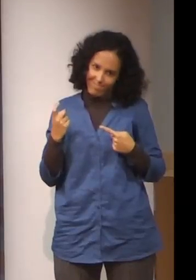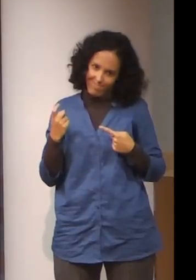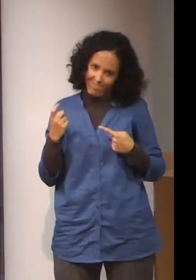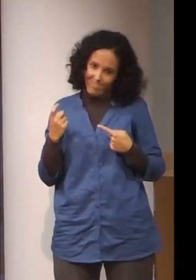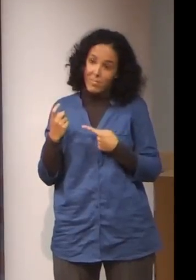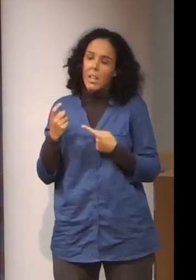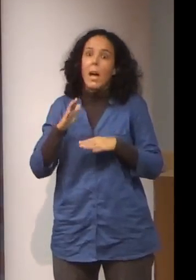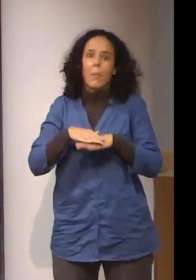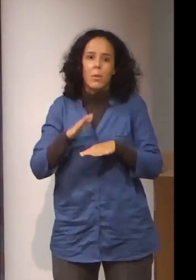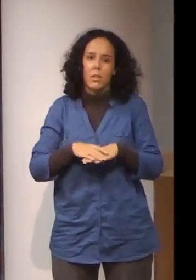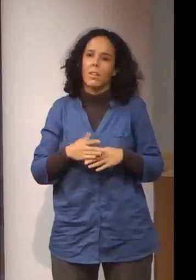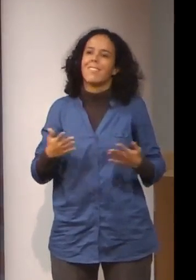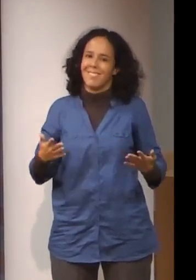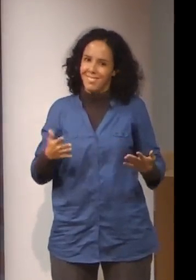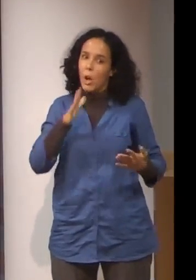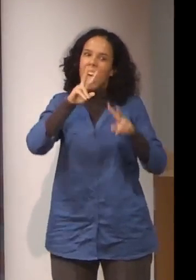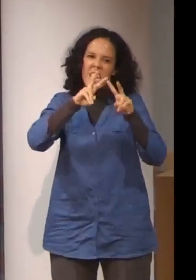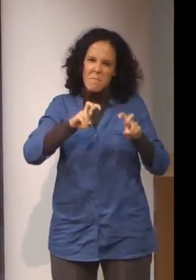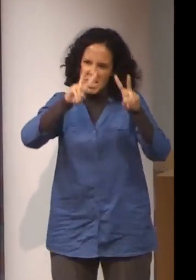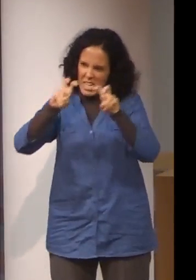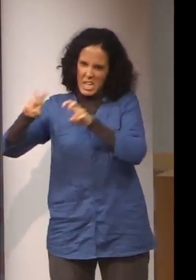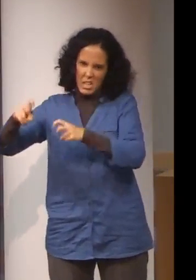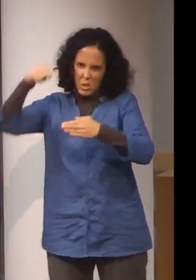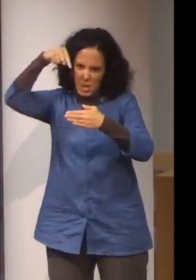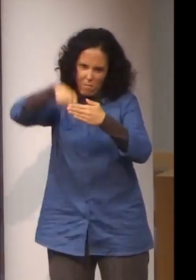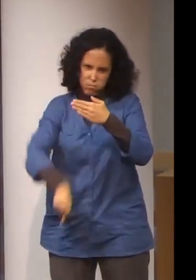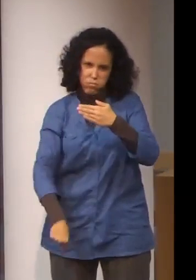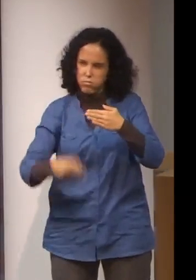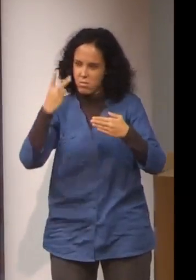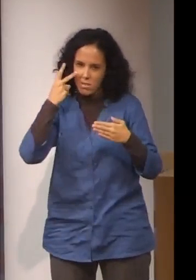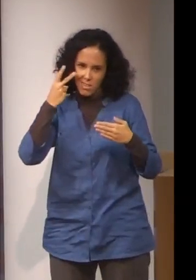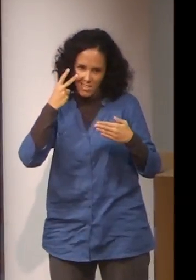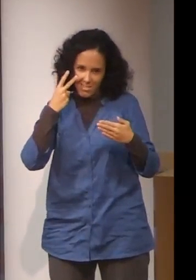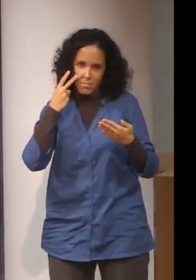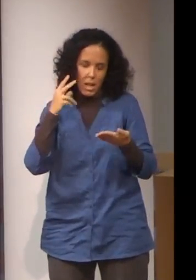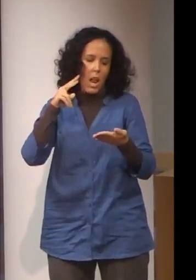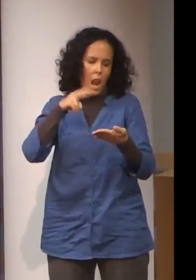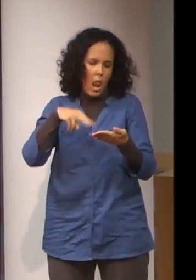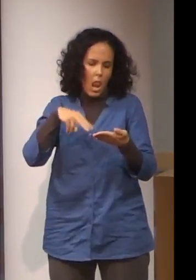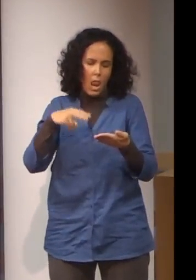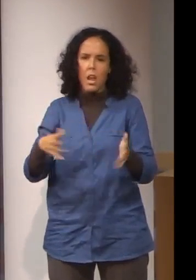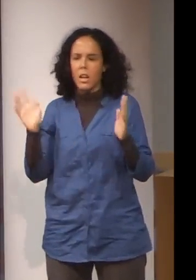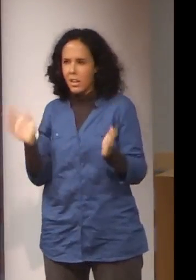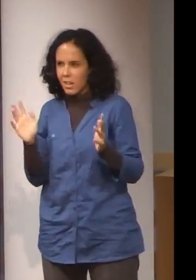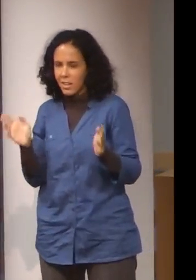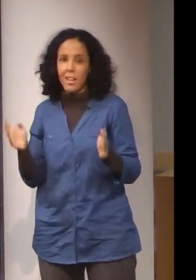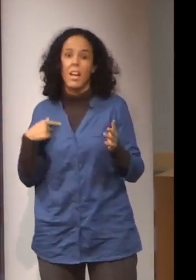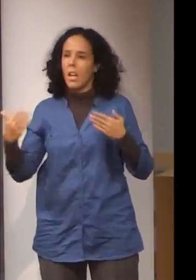hablamos de bebés. Y consideramos que es fundamental. De hecho, hay muchas investigaciones que lo avalan,